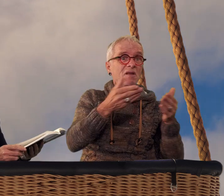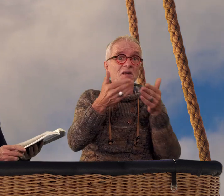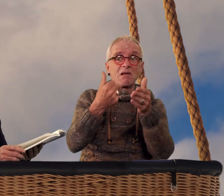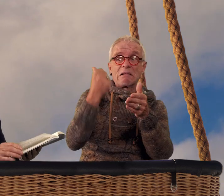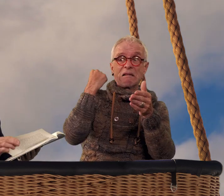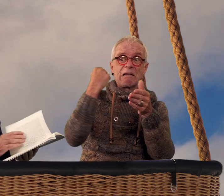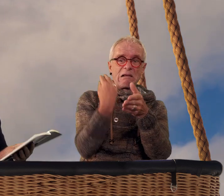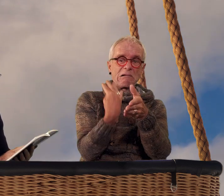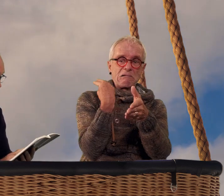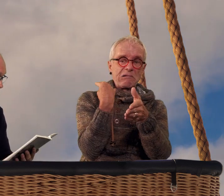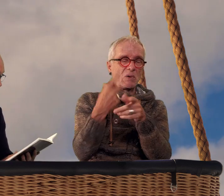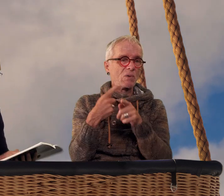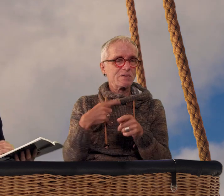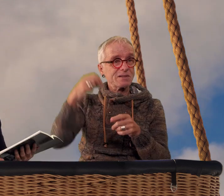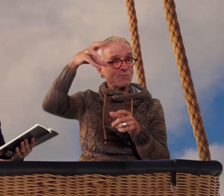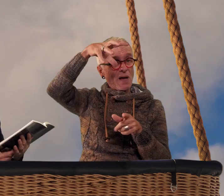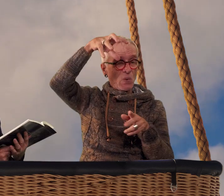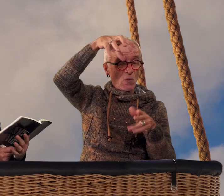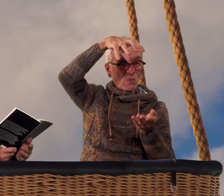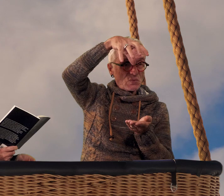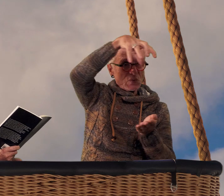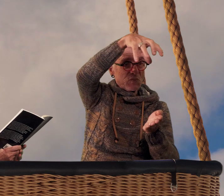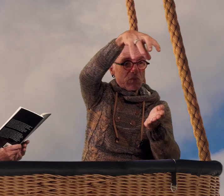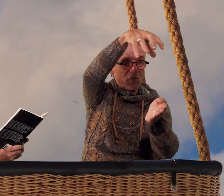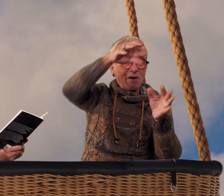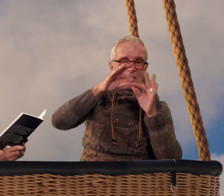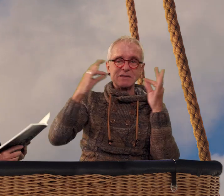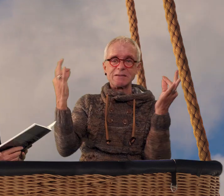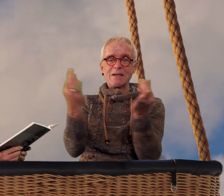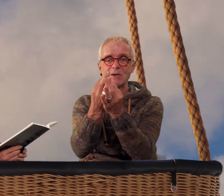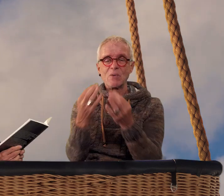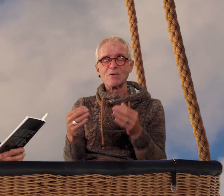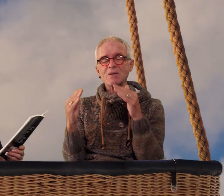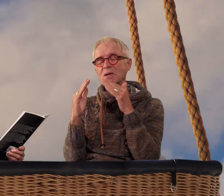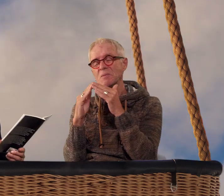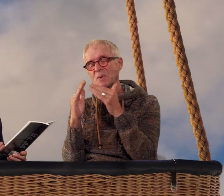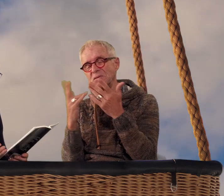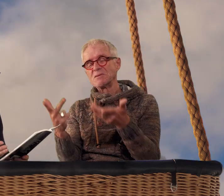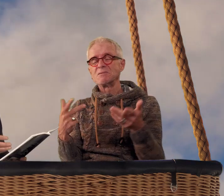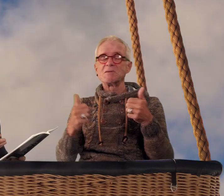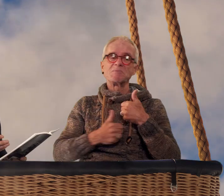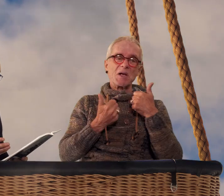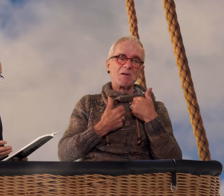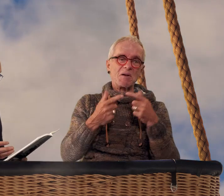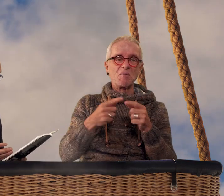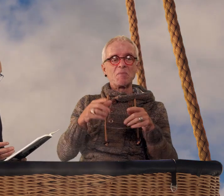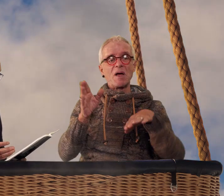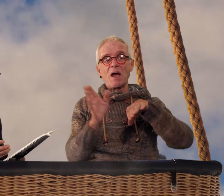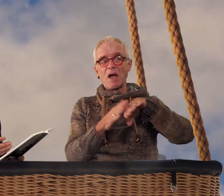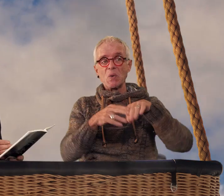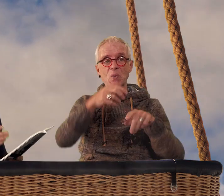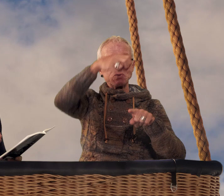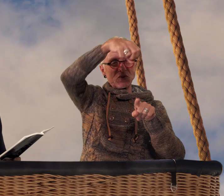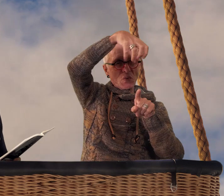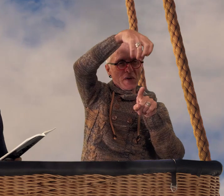'observatoire et le ballon chaloupe, au cercle équatorial, le logement de l'armée, à gauche, le fanal, puis les galeries supérieures